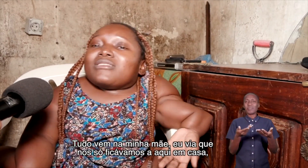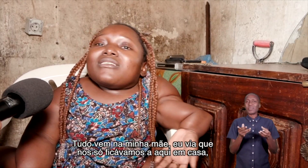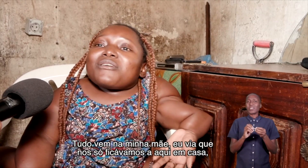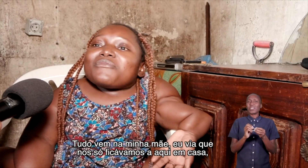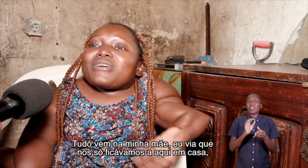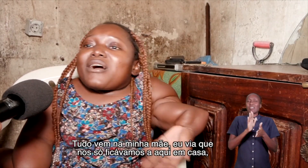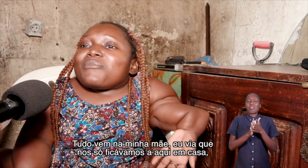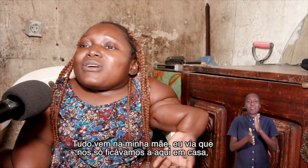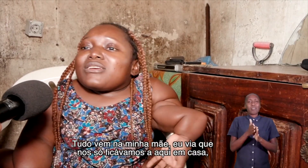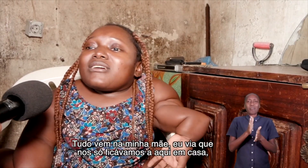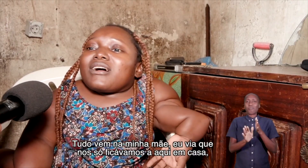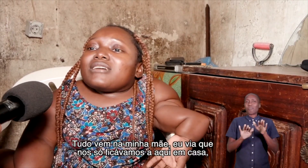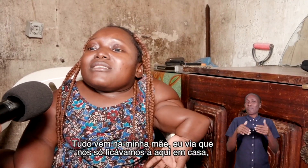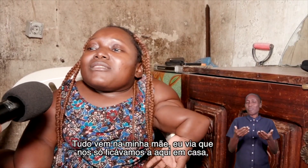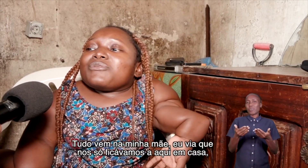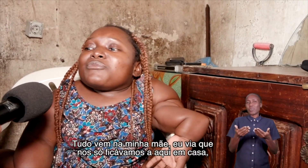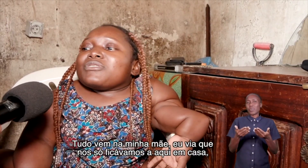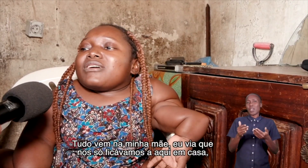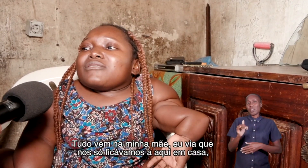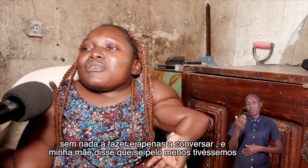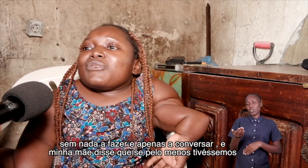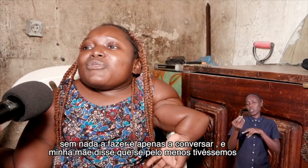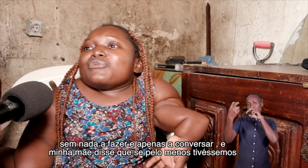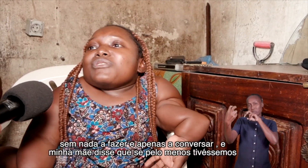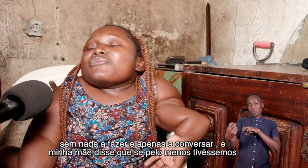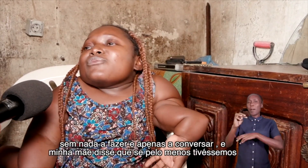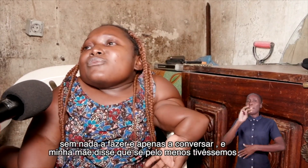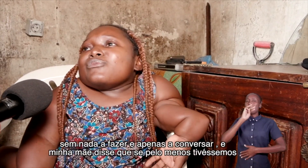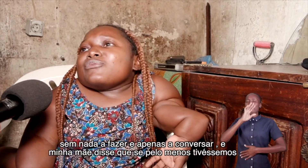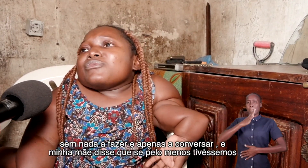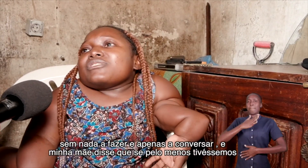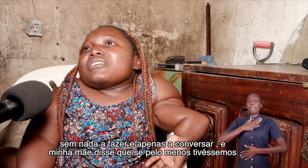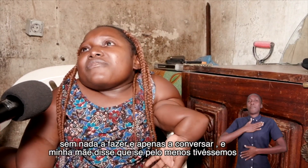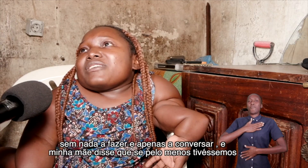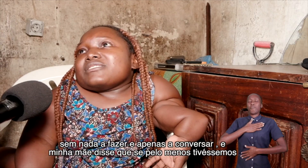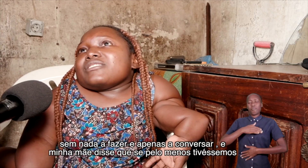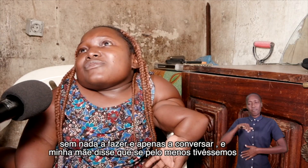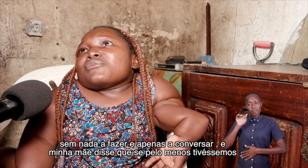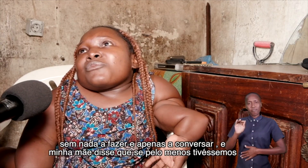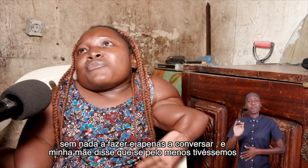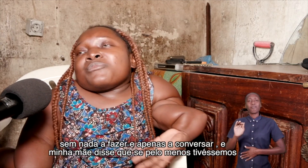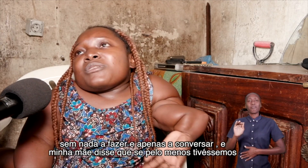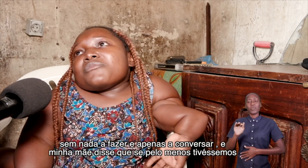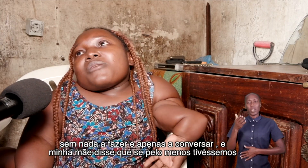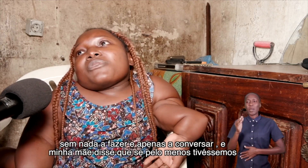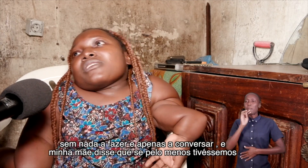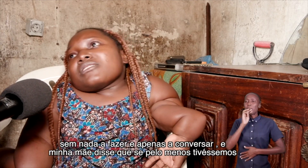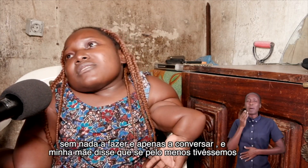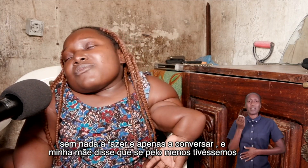ficamos aqui em casa, eu vi que não tenho nada a fazer isso. Ficamos aqui em casa,